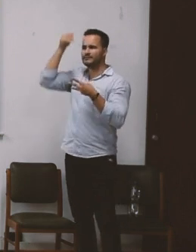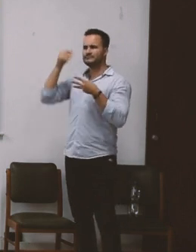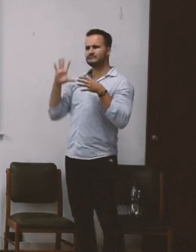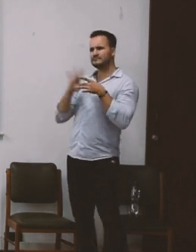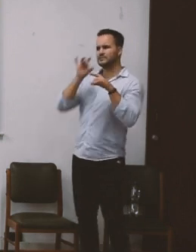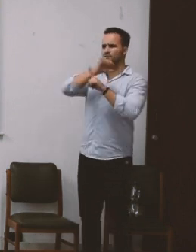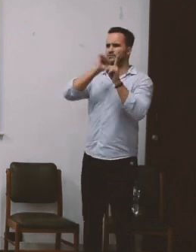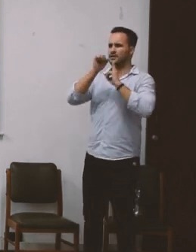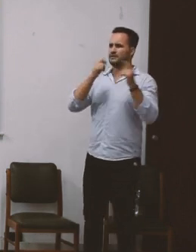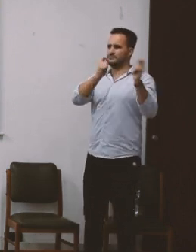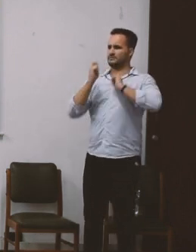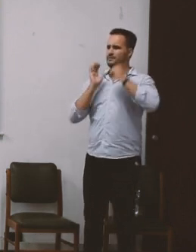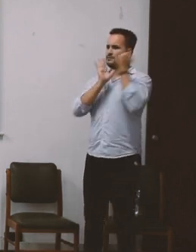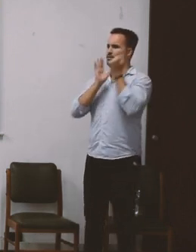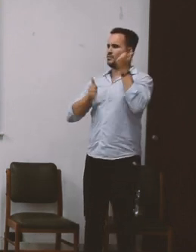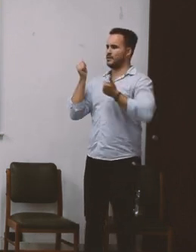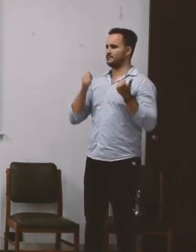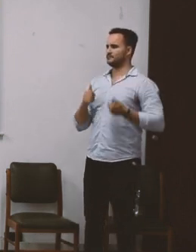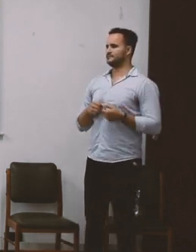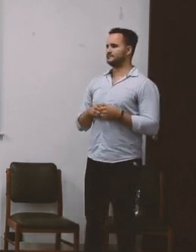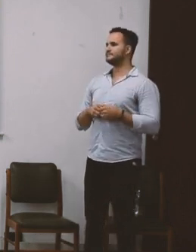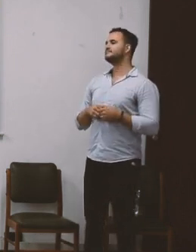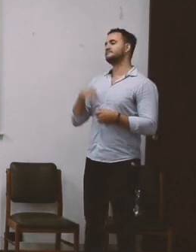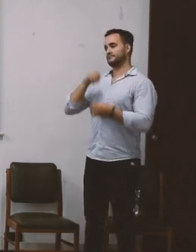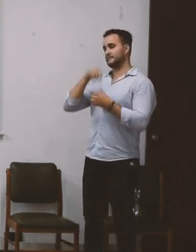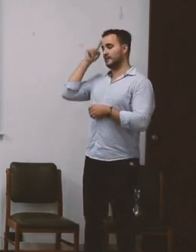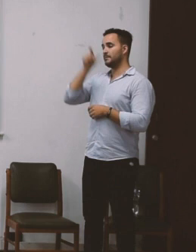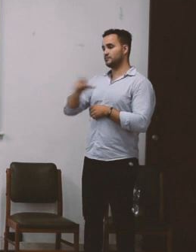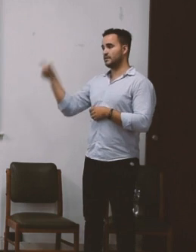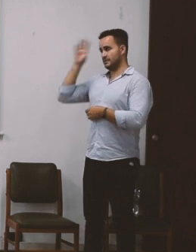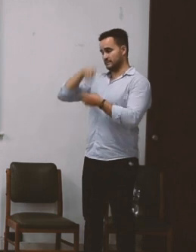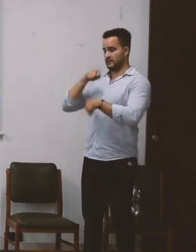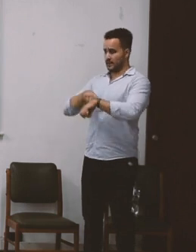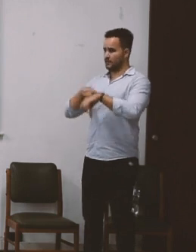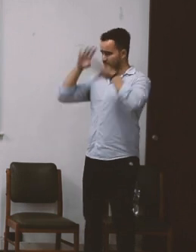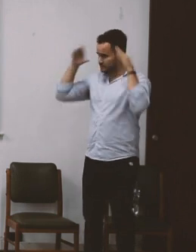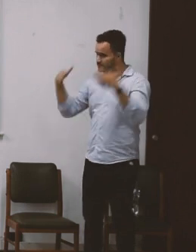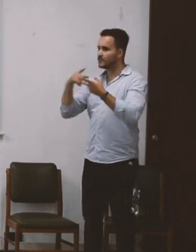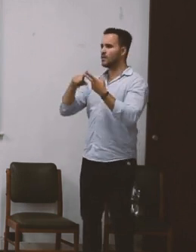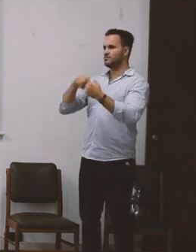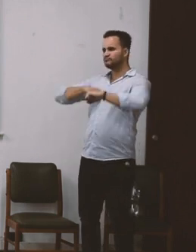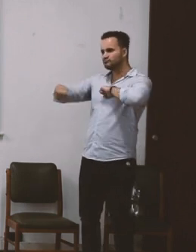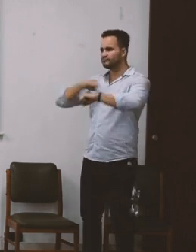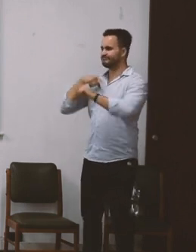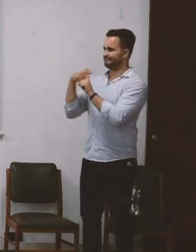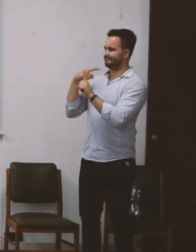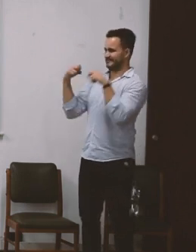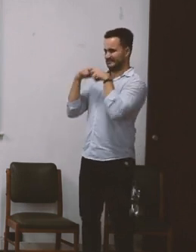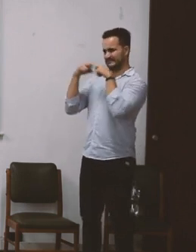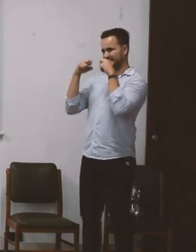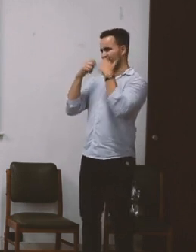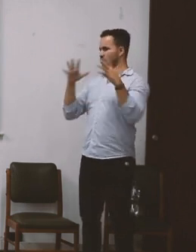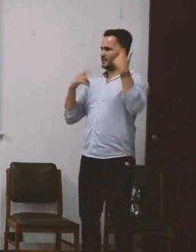ciertas oportunidades en una persona concreta. Si bien mucha gente invierte bastante tiempo y energía positiva para extirpar las creencias